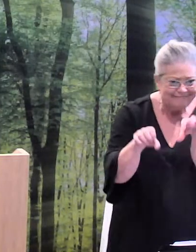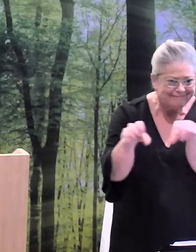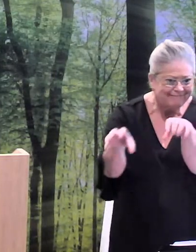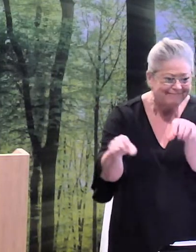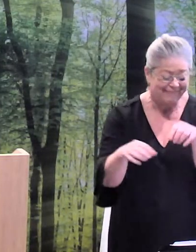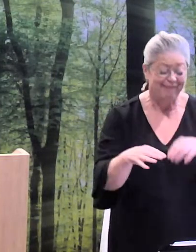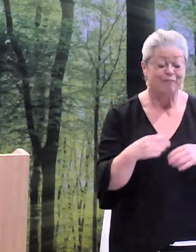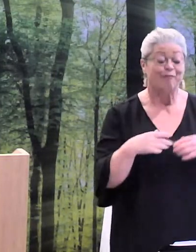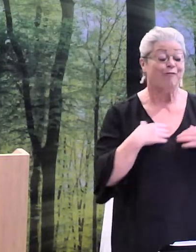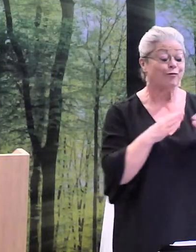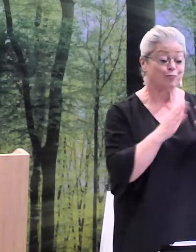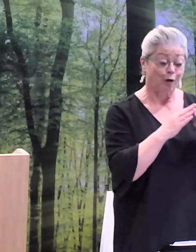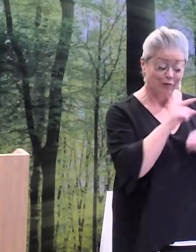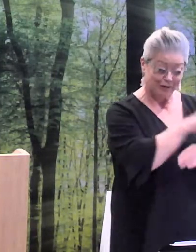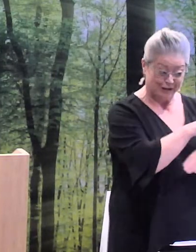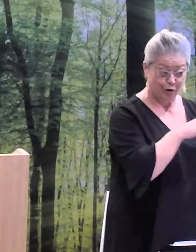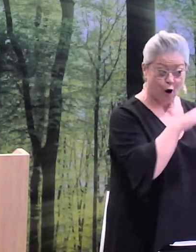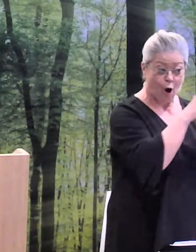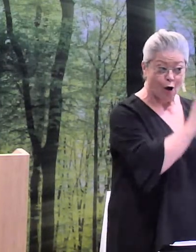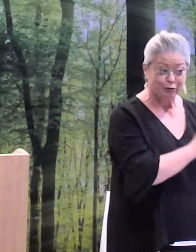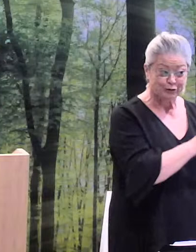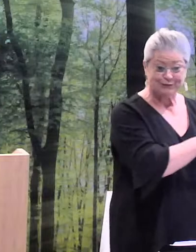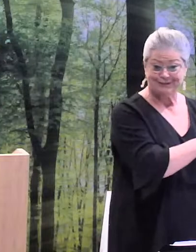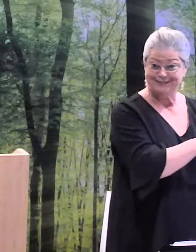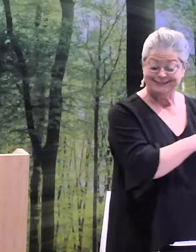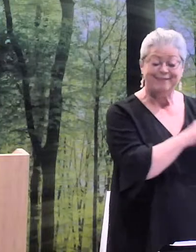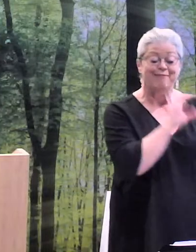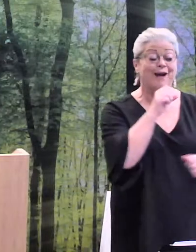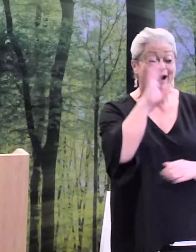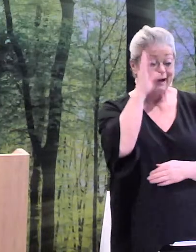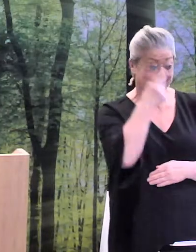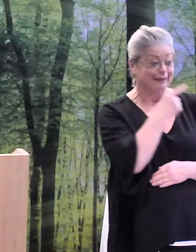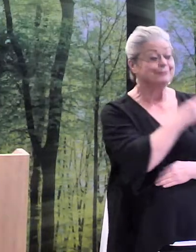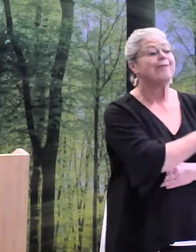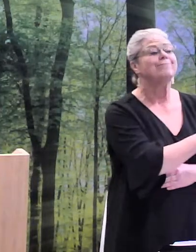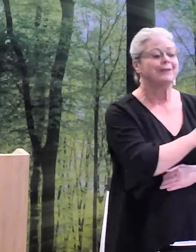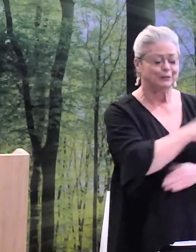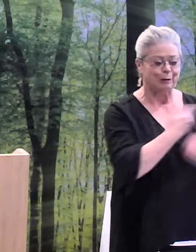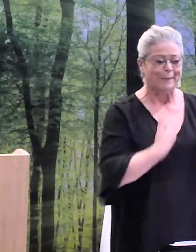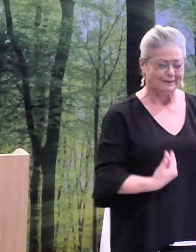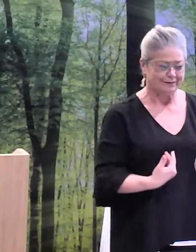Mensen vonden een thuis in je huis en velen herkenden in jou de mens.